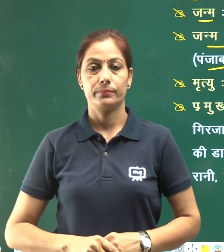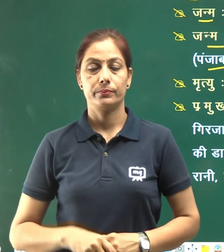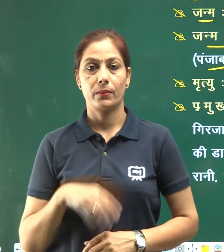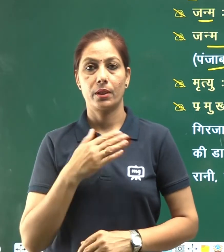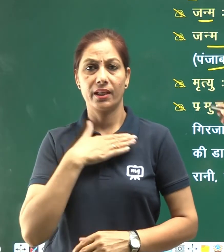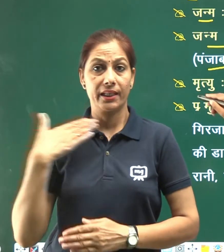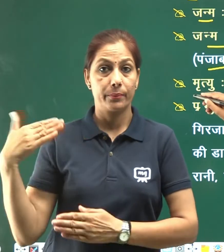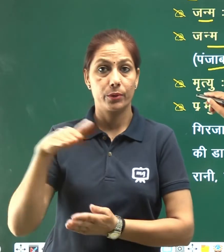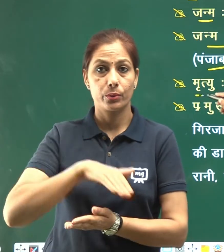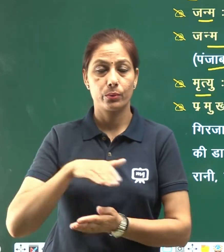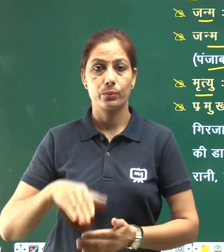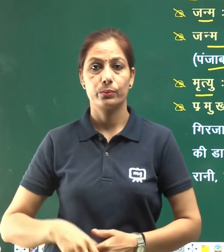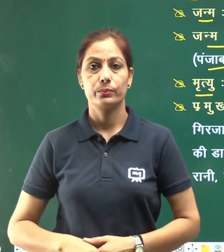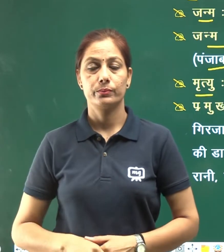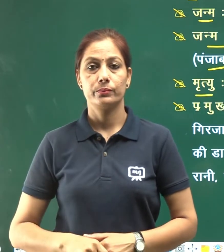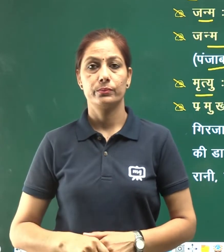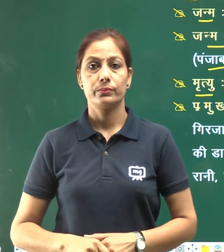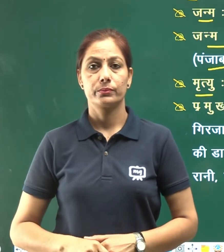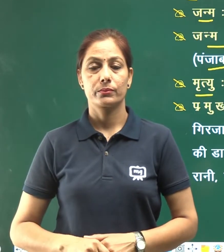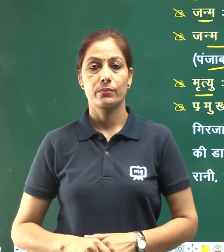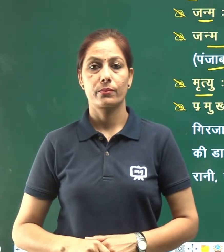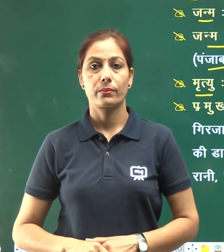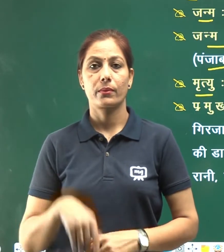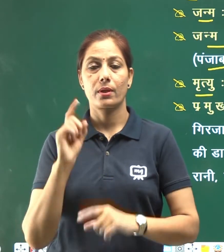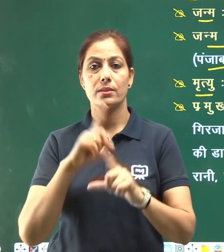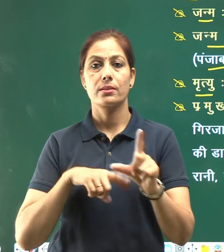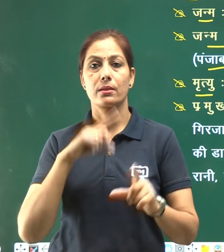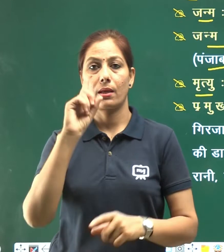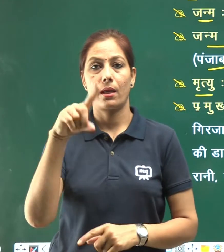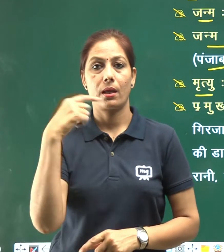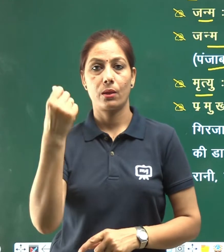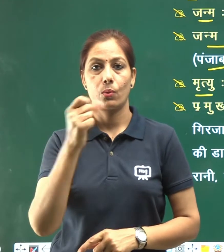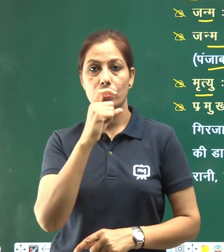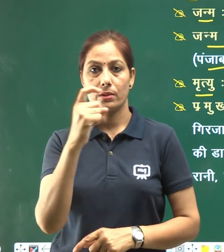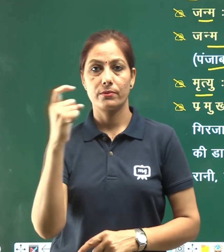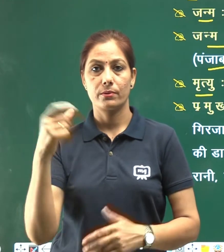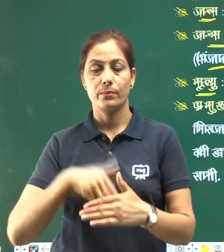इनकी मृत्यु सन 1977 में हुई।